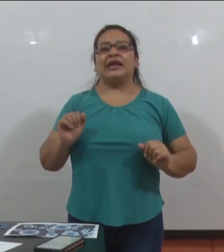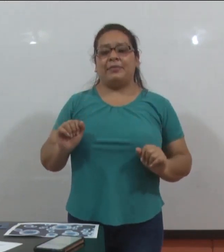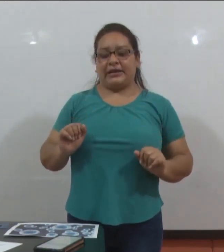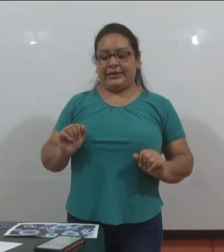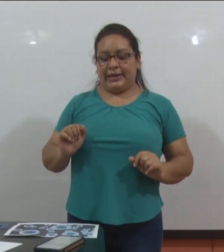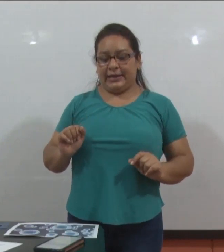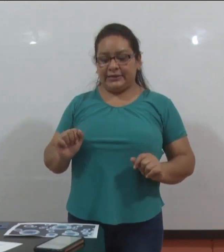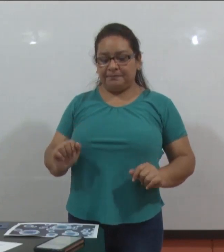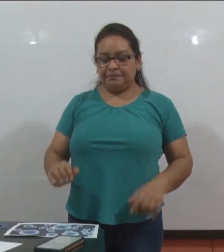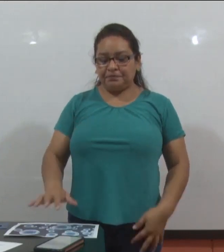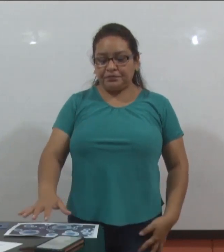las bacterias.